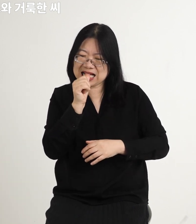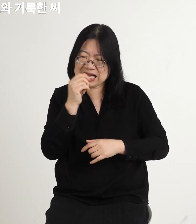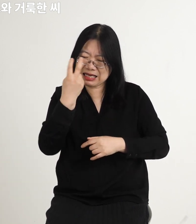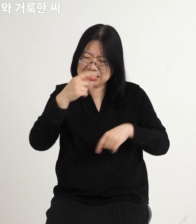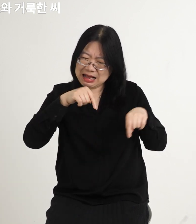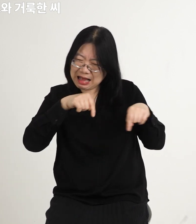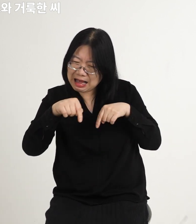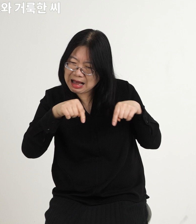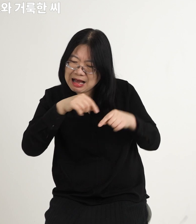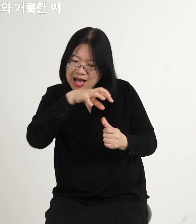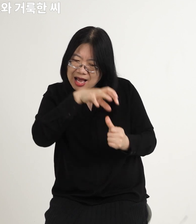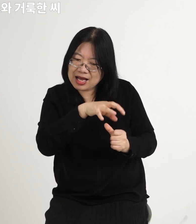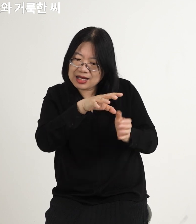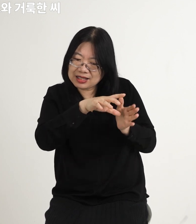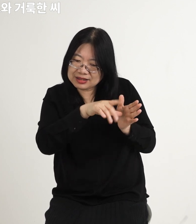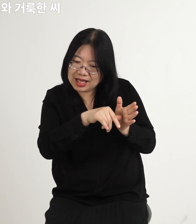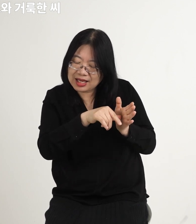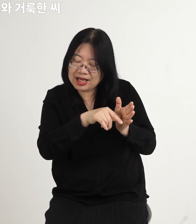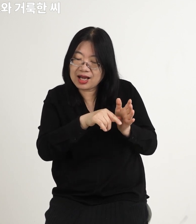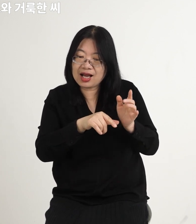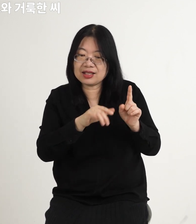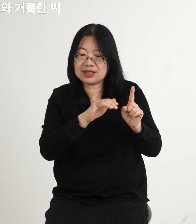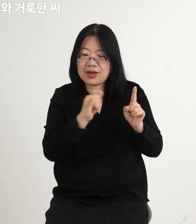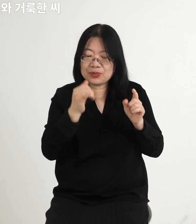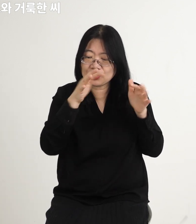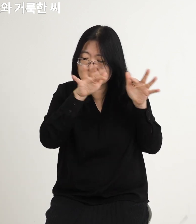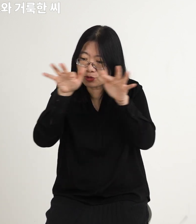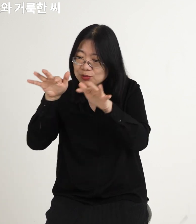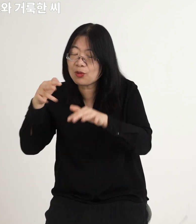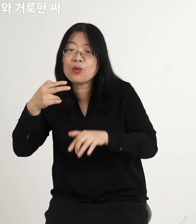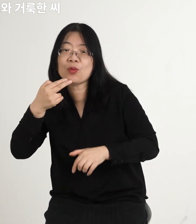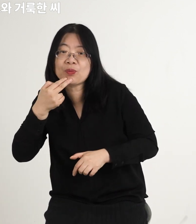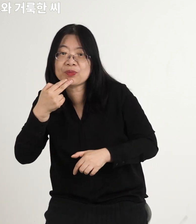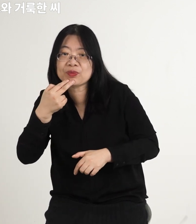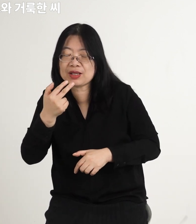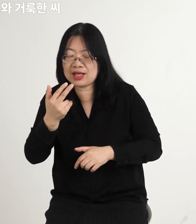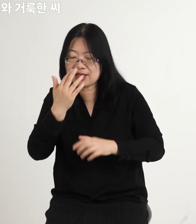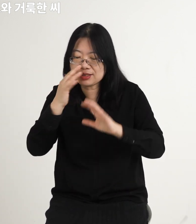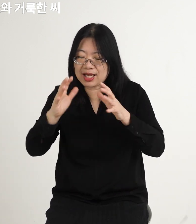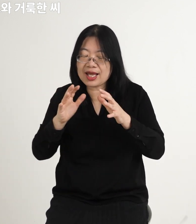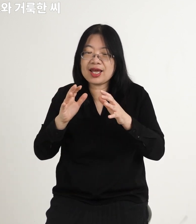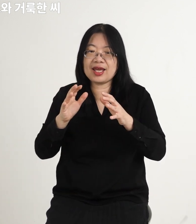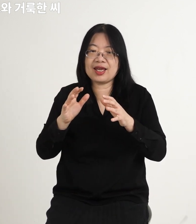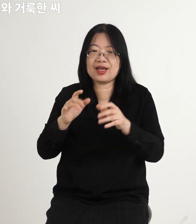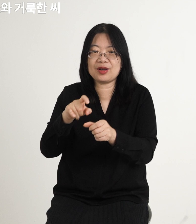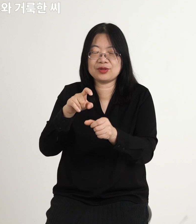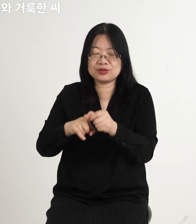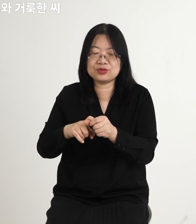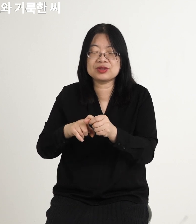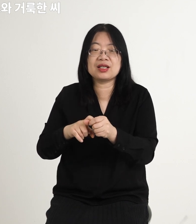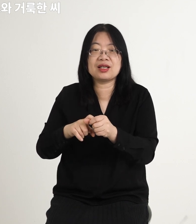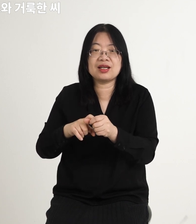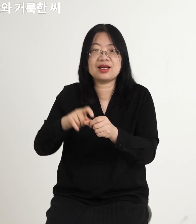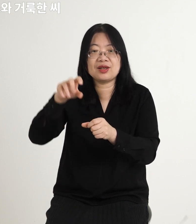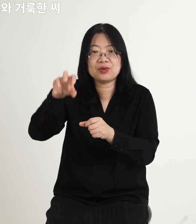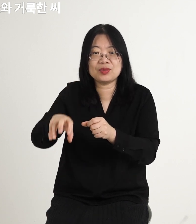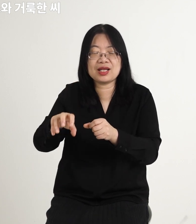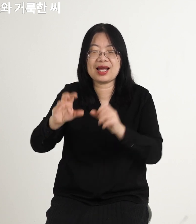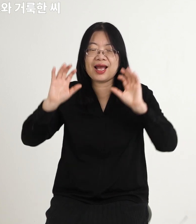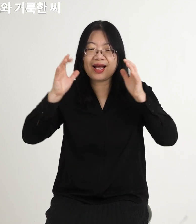때 아무도 주목하지 않던 이스라엘의 유대 땅 베들레헴에 아기